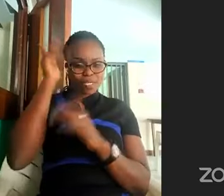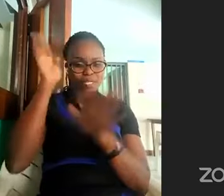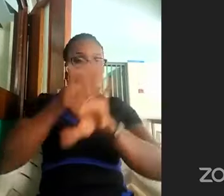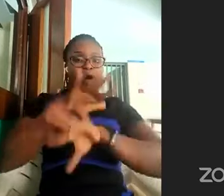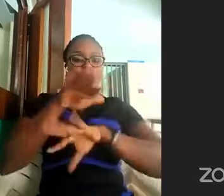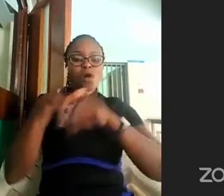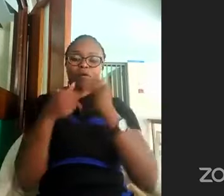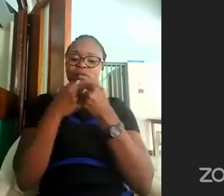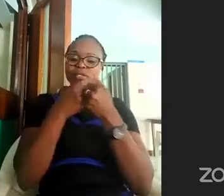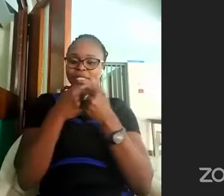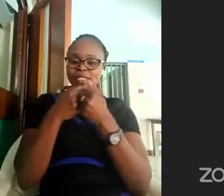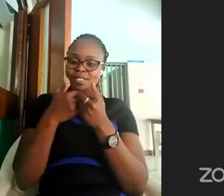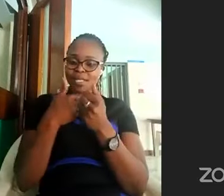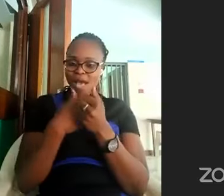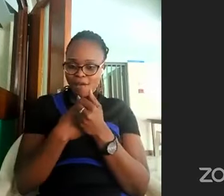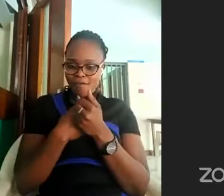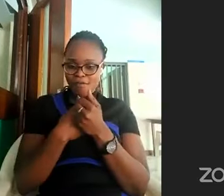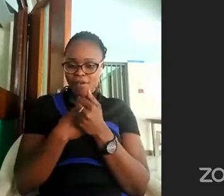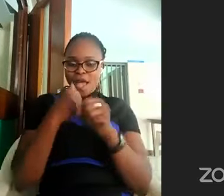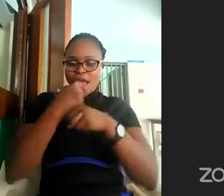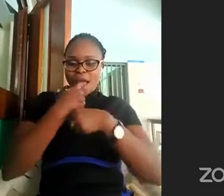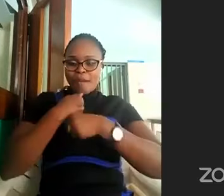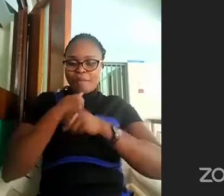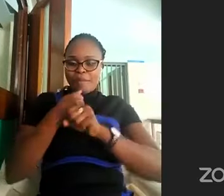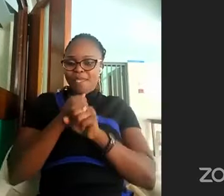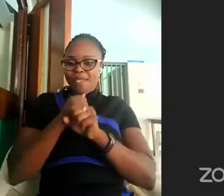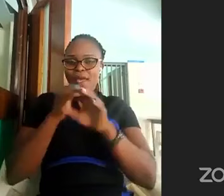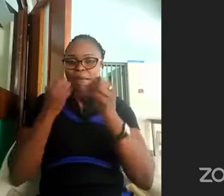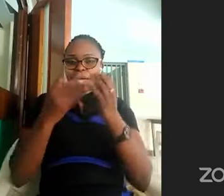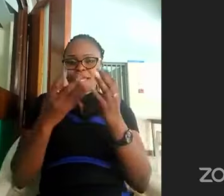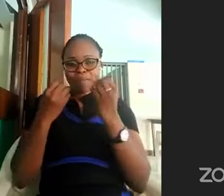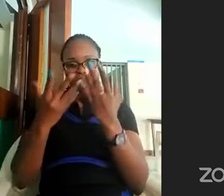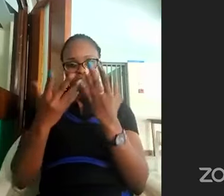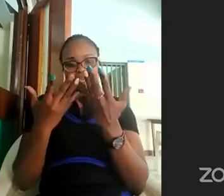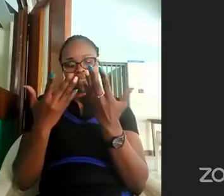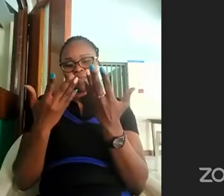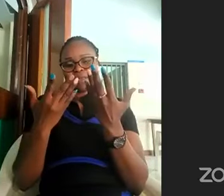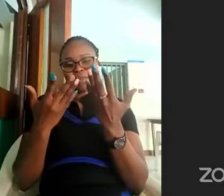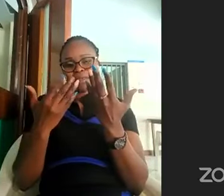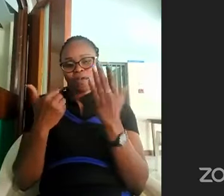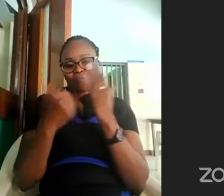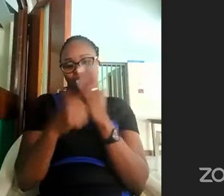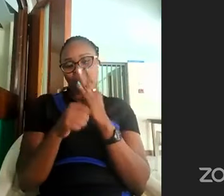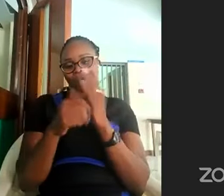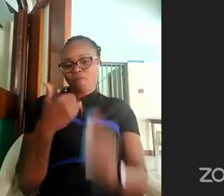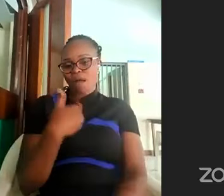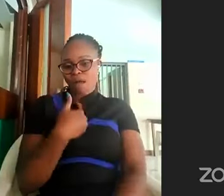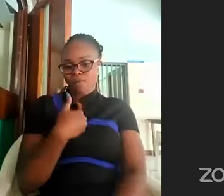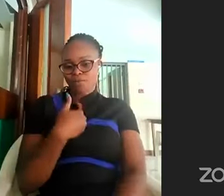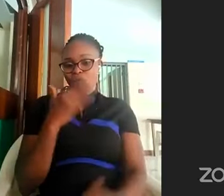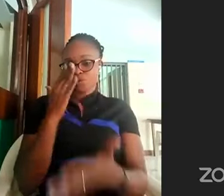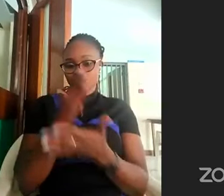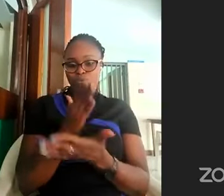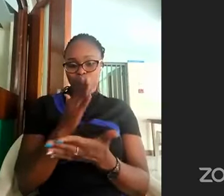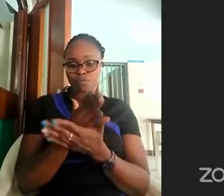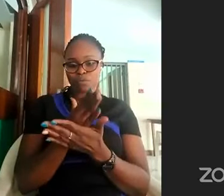inafanya wangi wetu tunahangaika. So najipea heko kwa sababu ni ukweli, kama singepaza